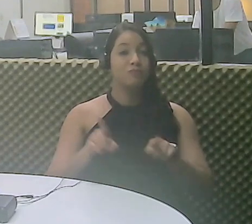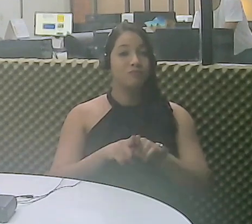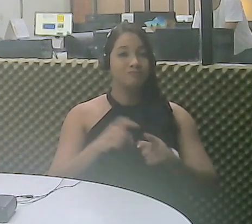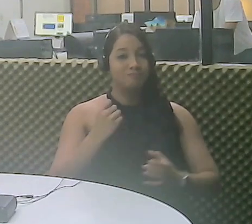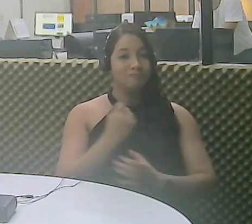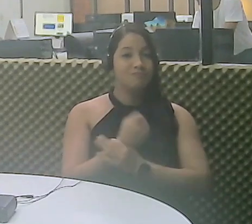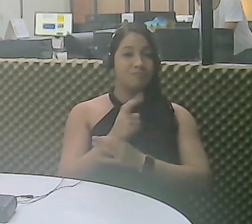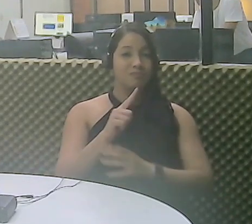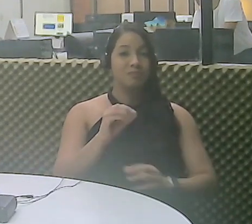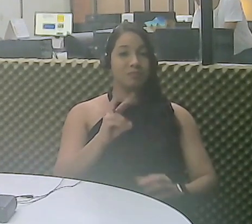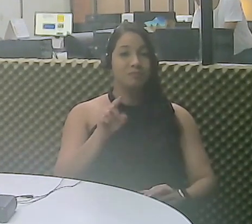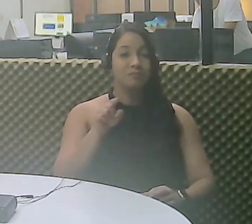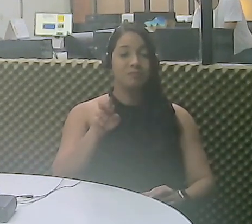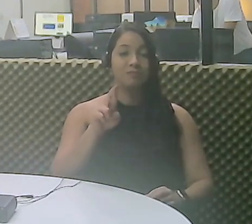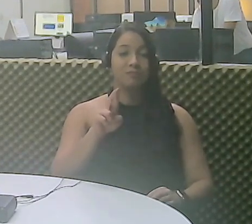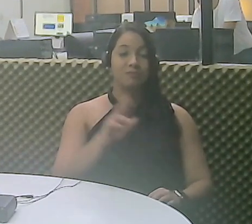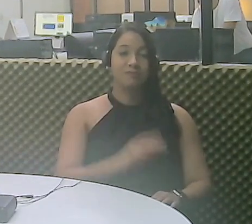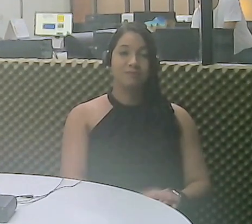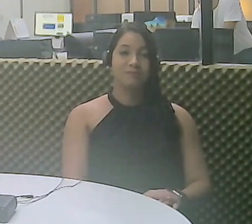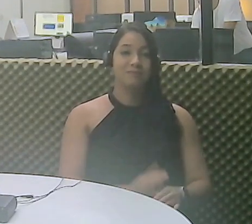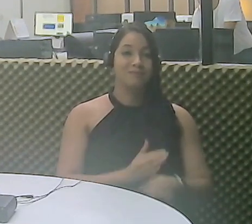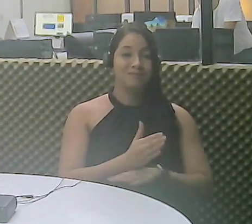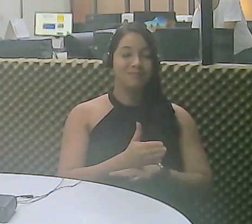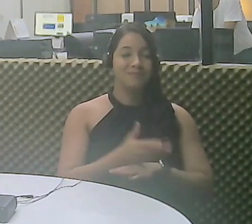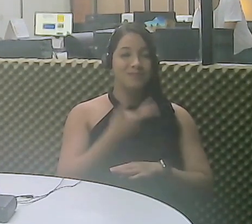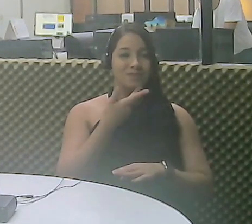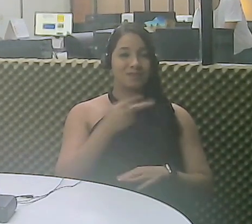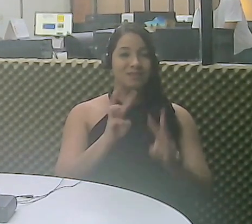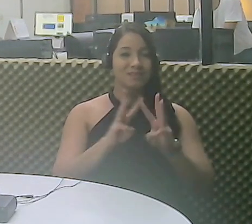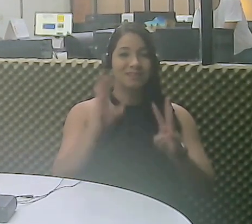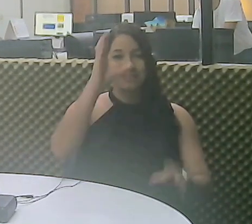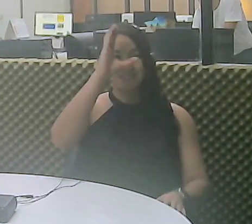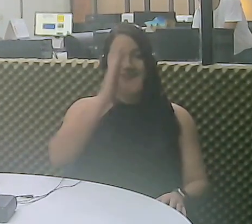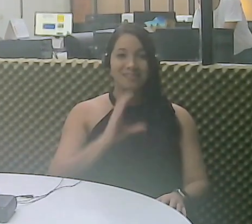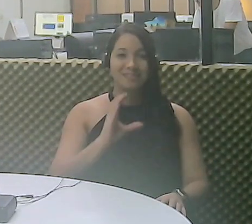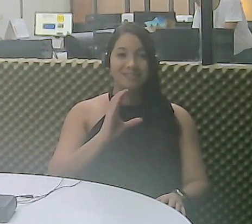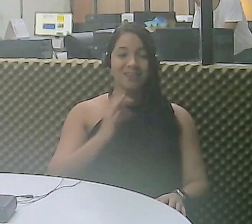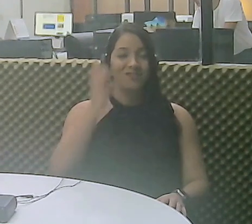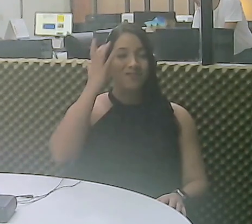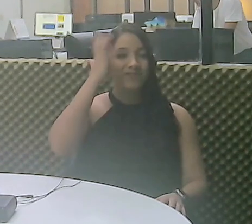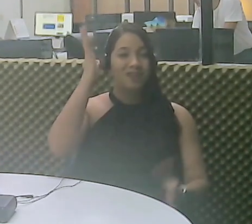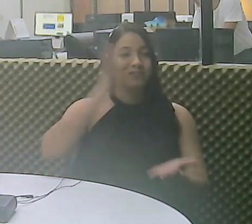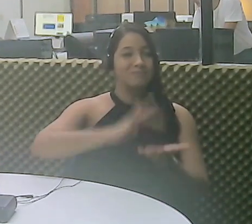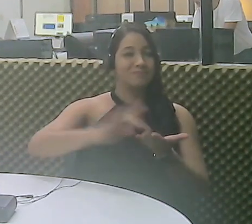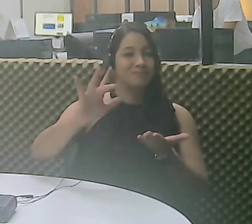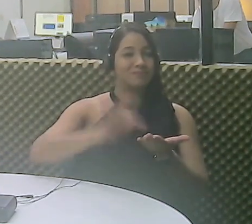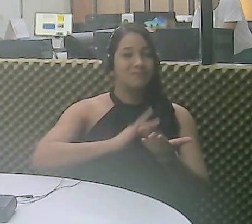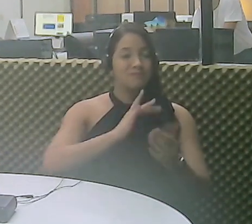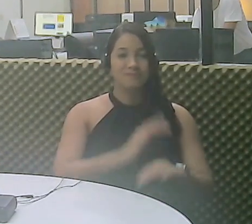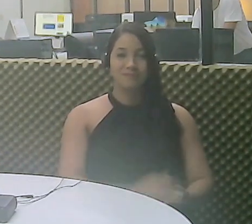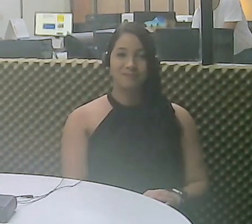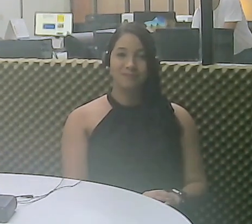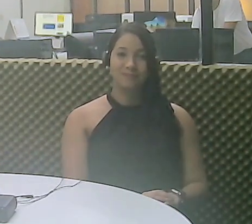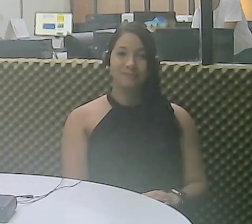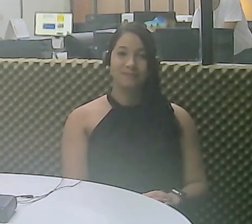segurança do acesso gov.br. Entra lá, Portal Cidadão. Tudo fácil, na palma da mão.